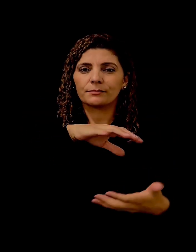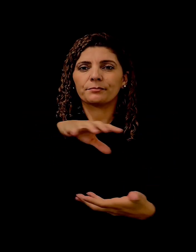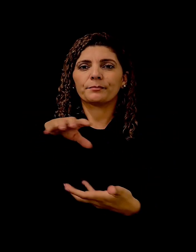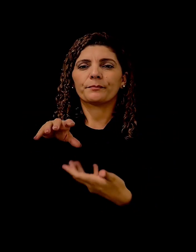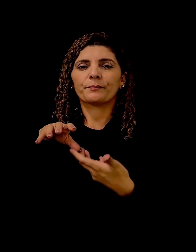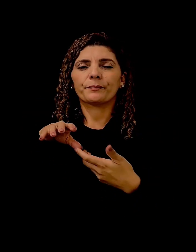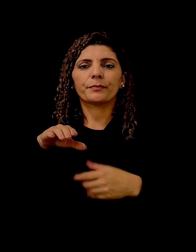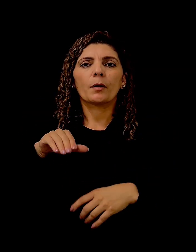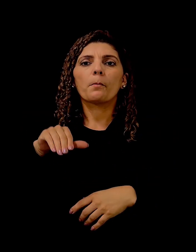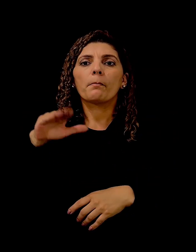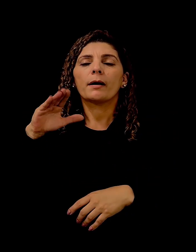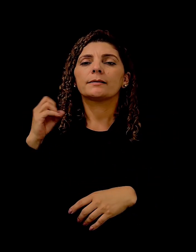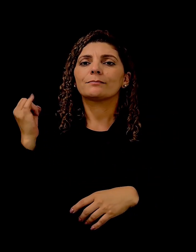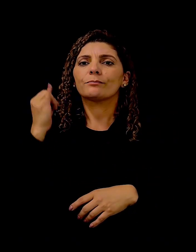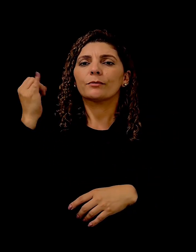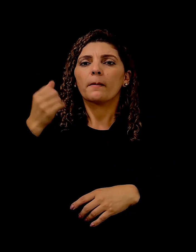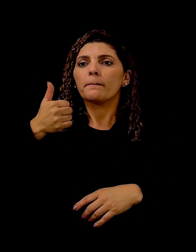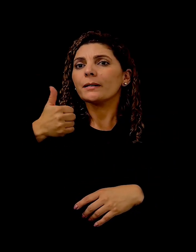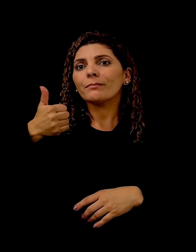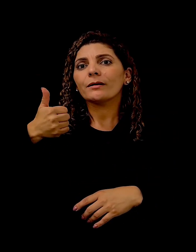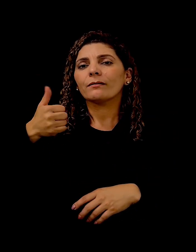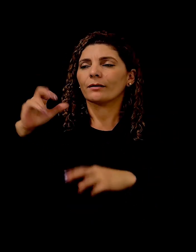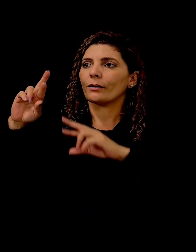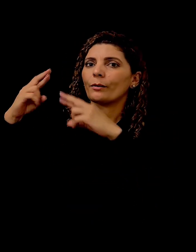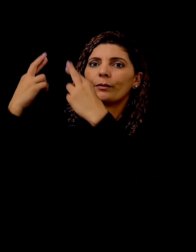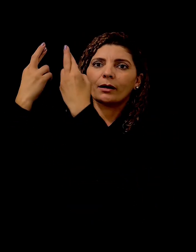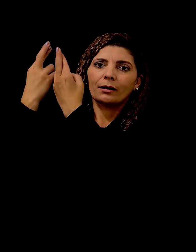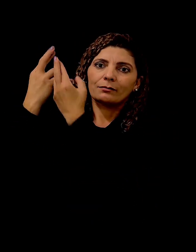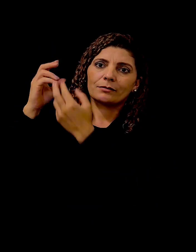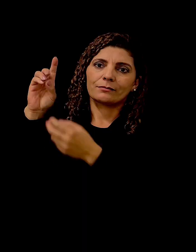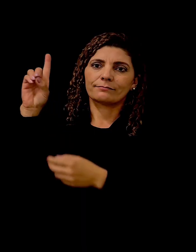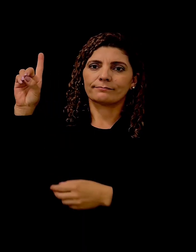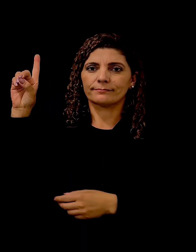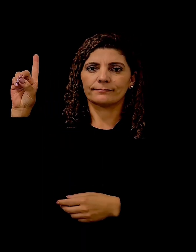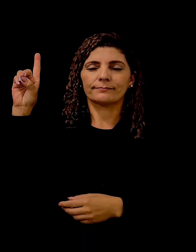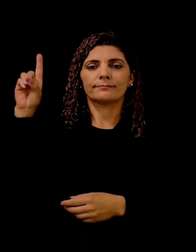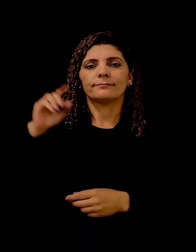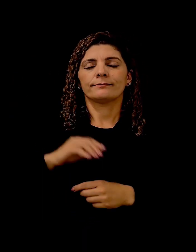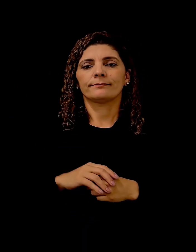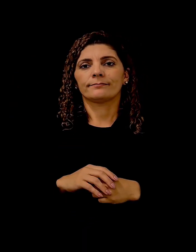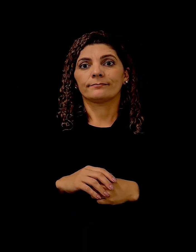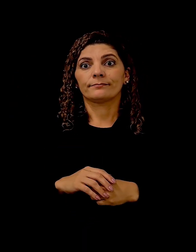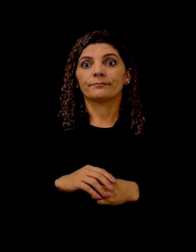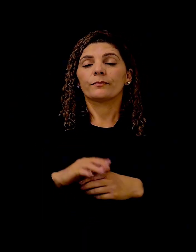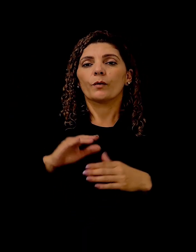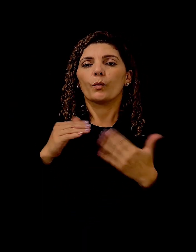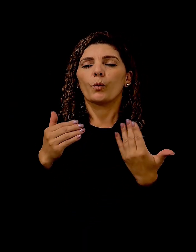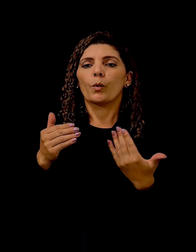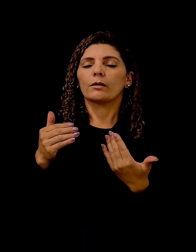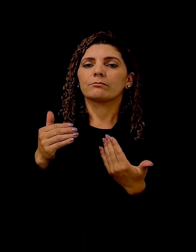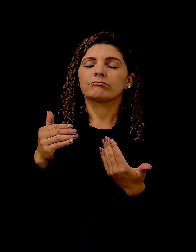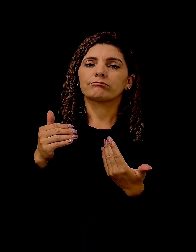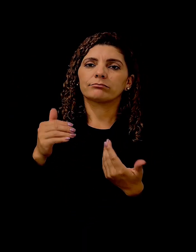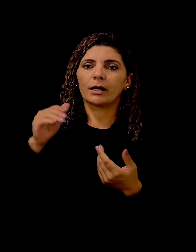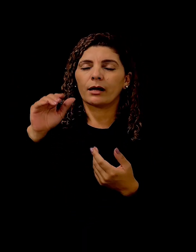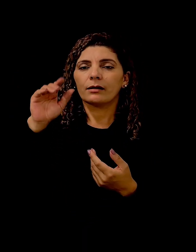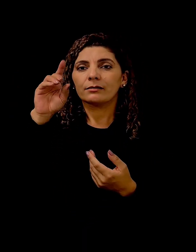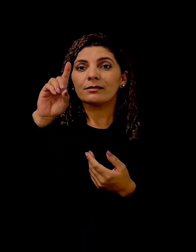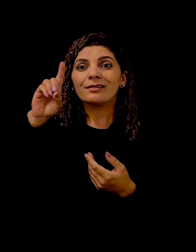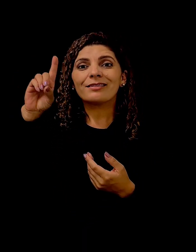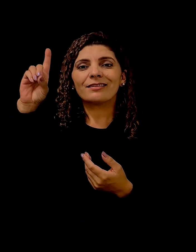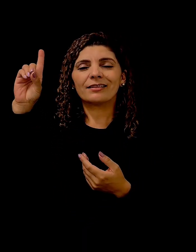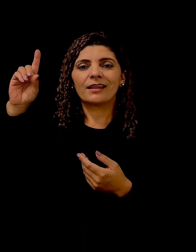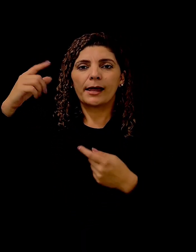o mais importante, primeiro, é o reino de Deus. Quer dizer, ele reinando dentro de nós,